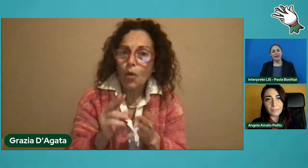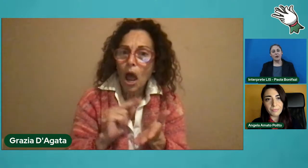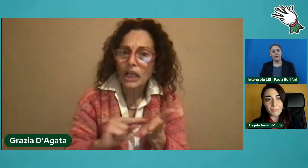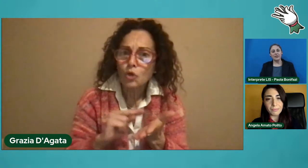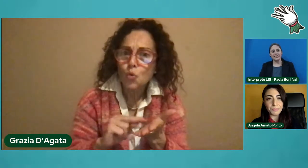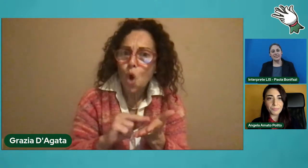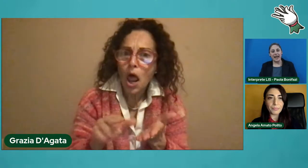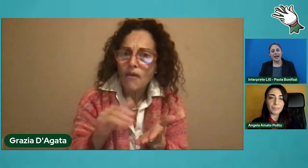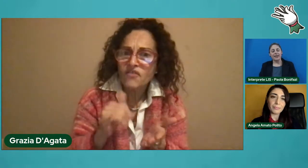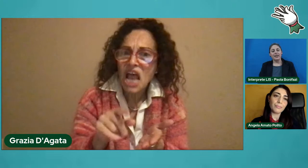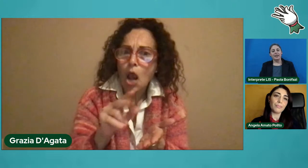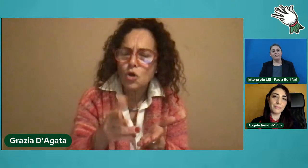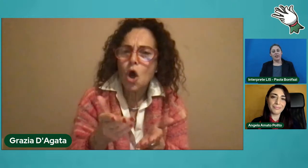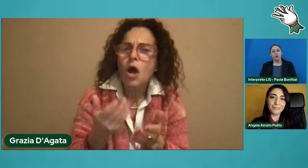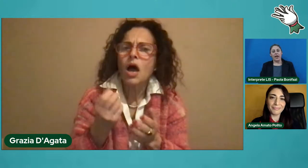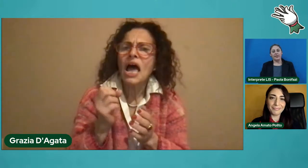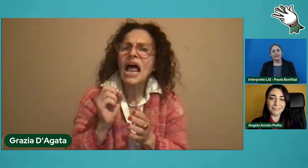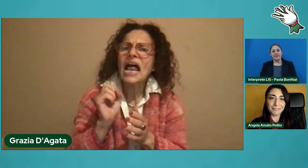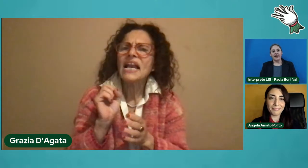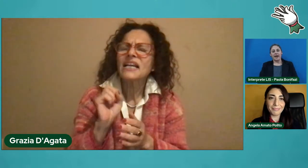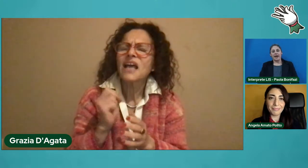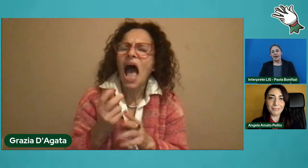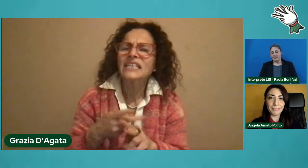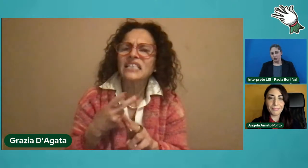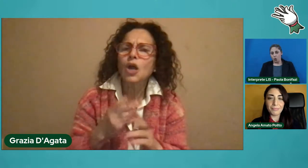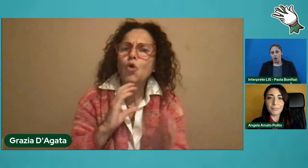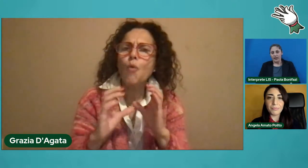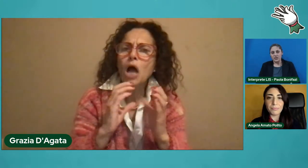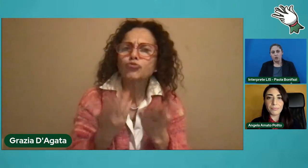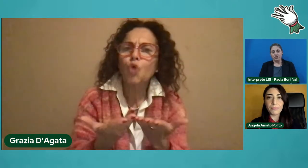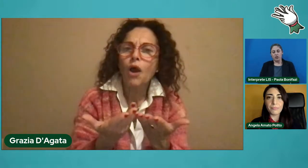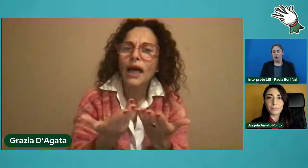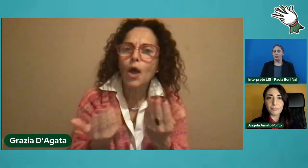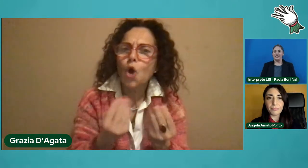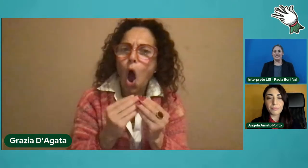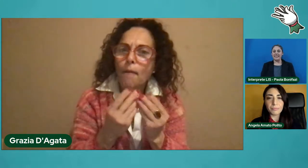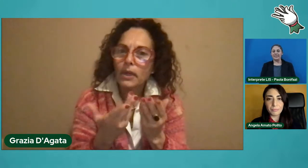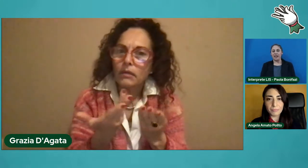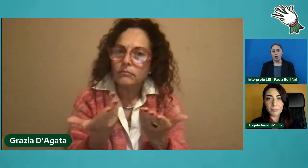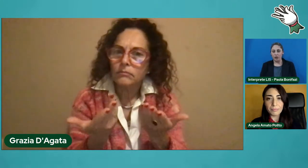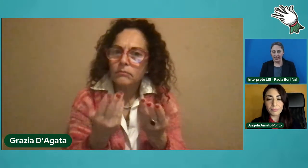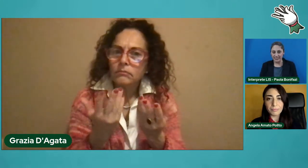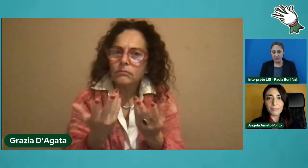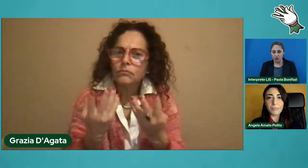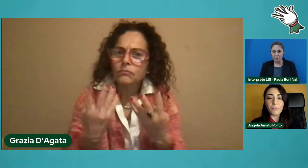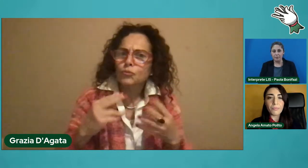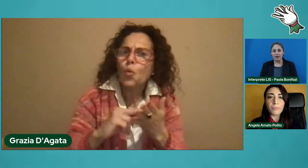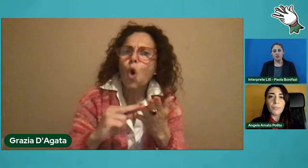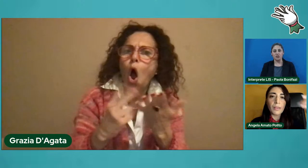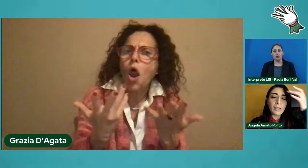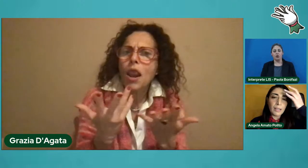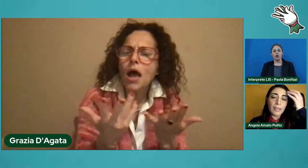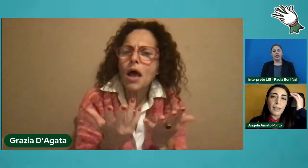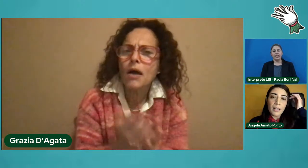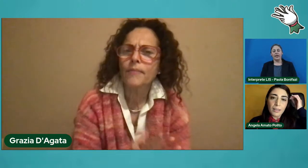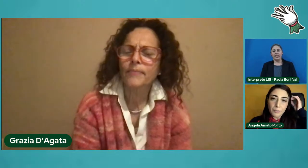Un'altra curiosità, frequenta la scuola, suo figlio ha un assistente alla comunicazione, immagino,